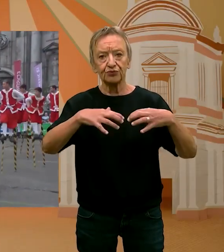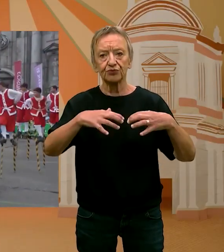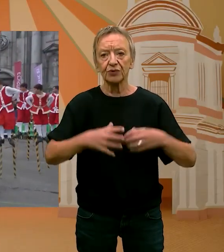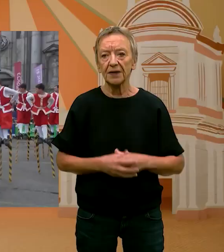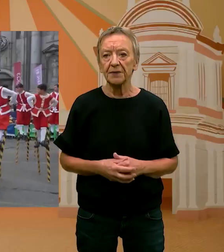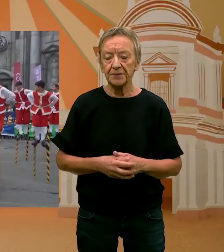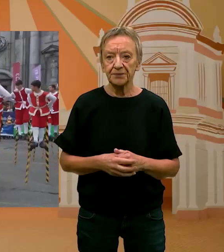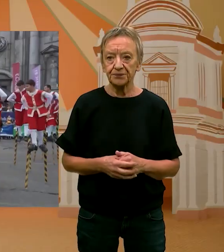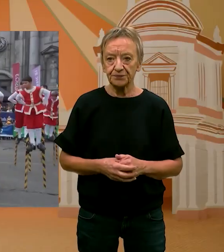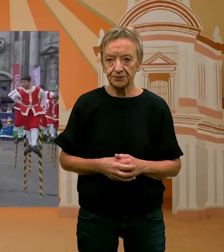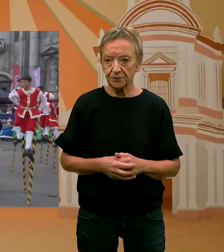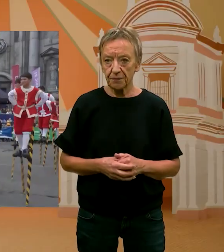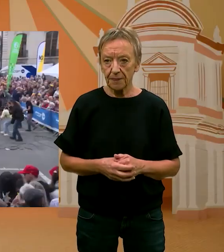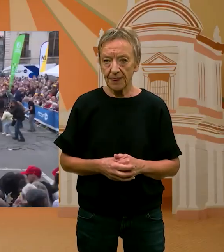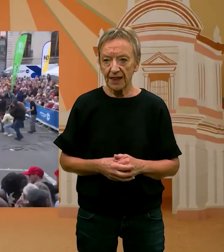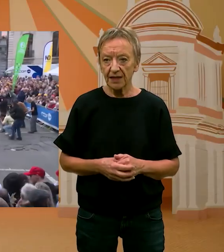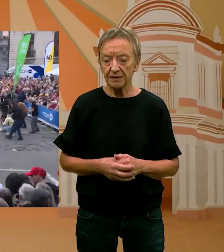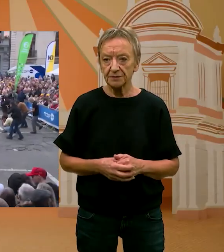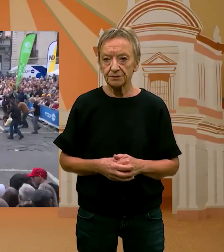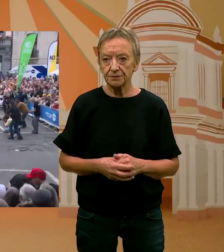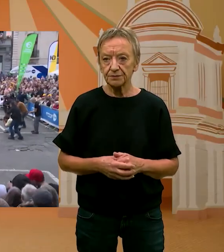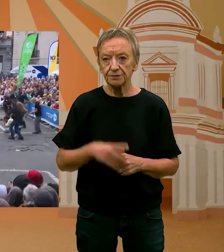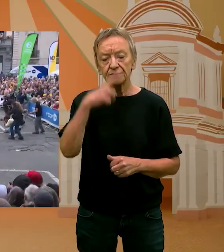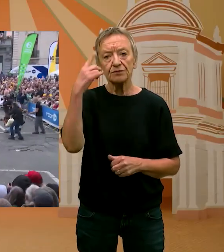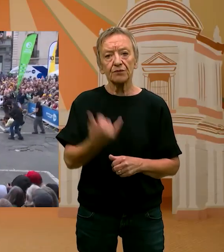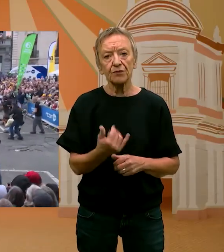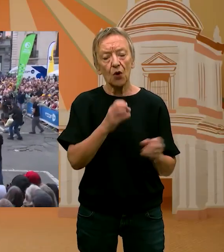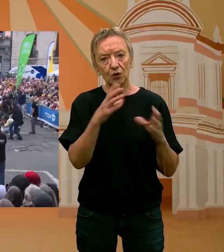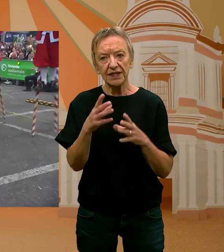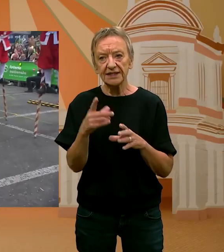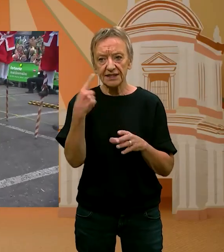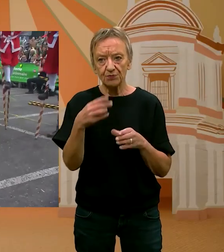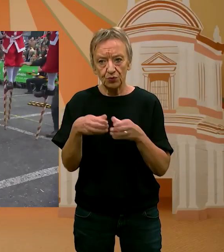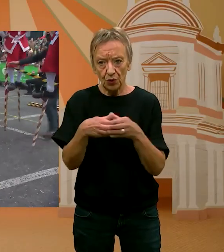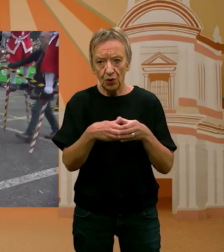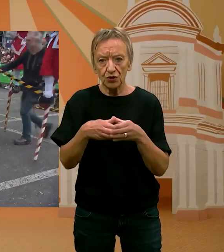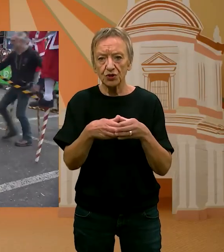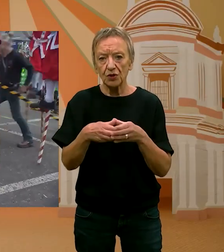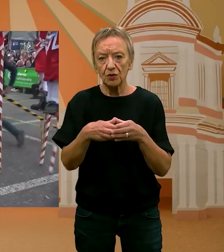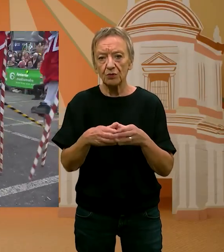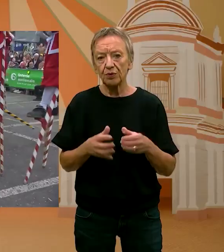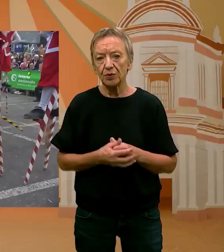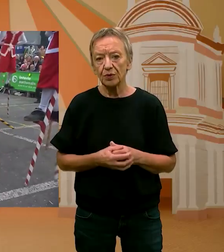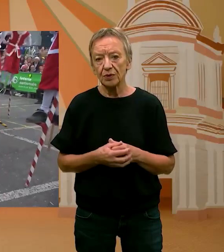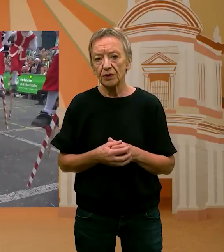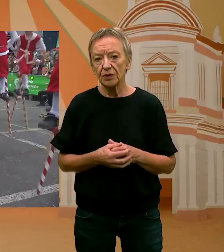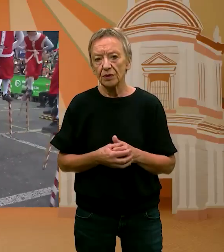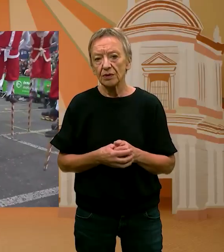autres Mélans pour rester ensemble. Voilà, Pierre Carlier qui vient de tomber. Voilà, il est au sol, on le voit là. Ça va bien. Un